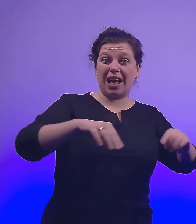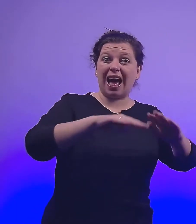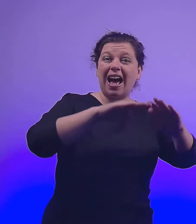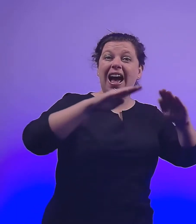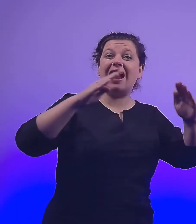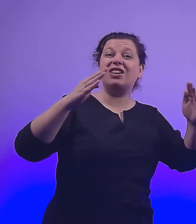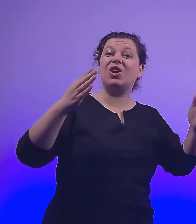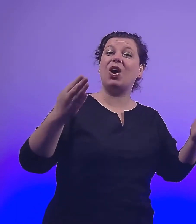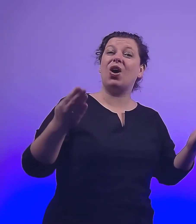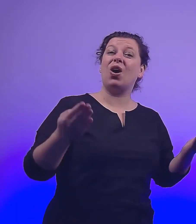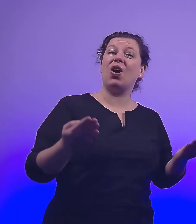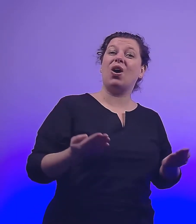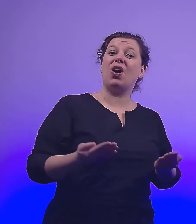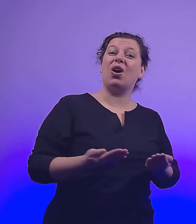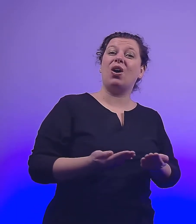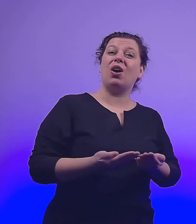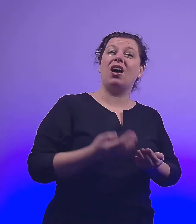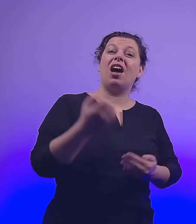op aarde.